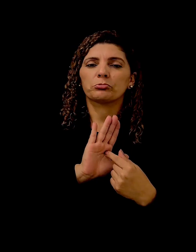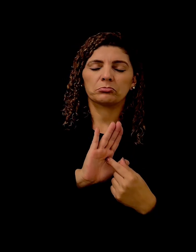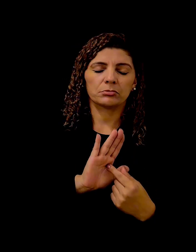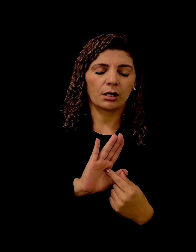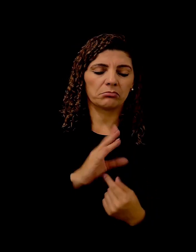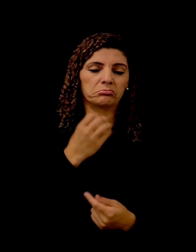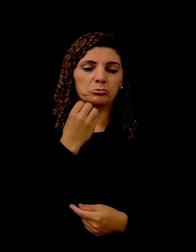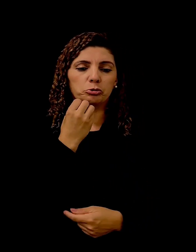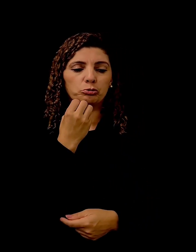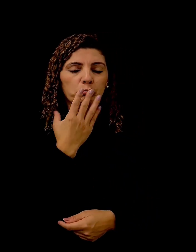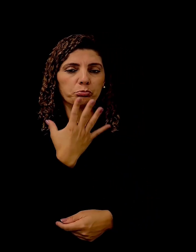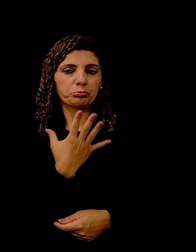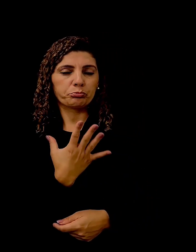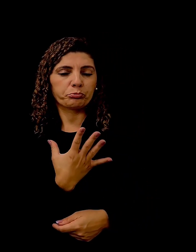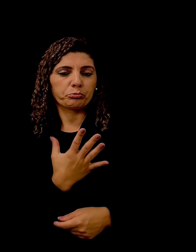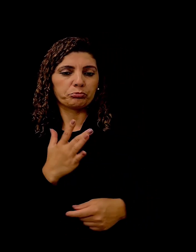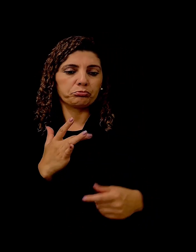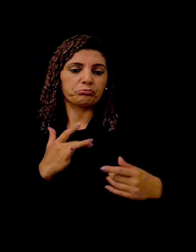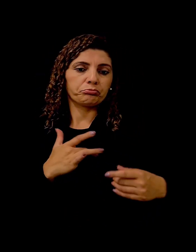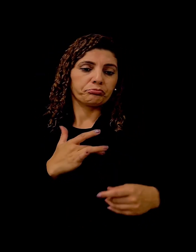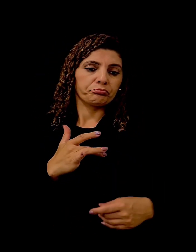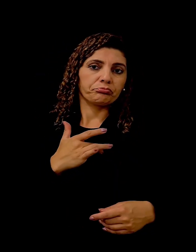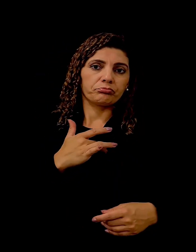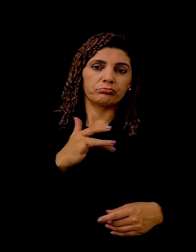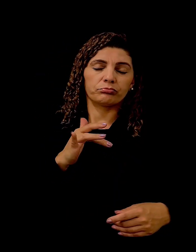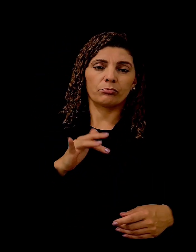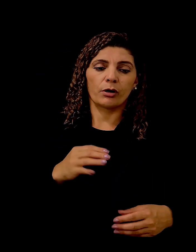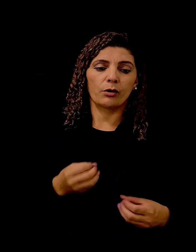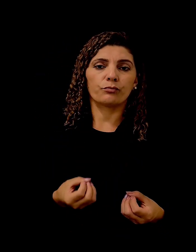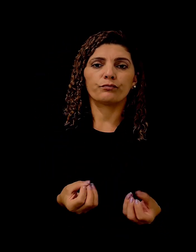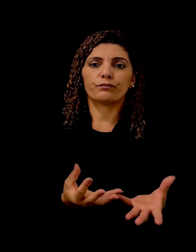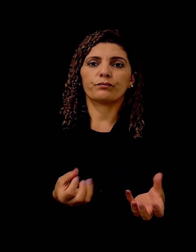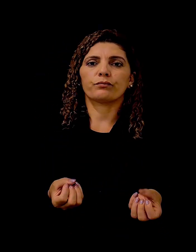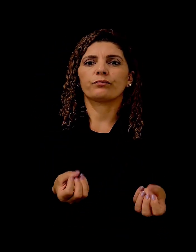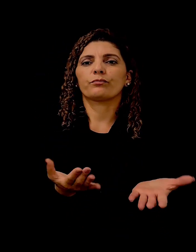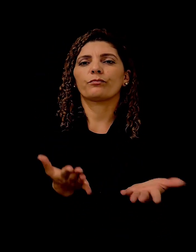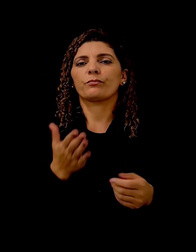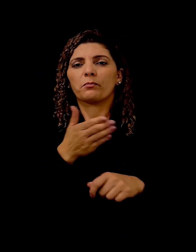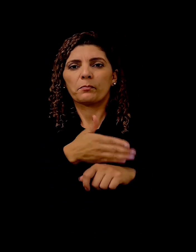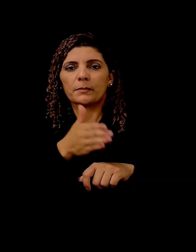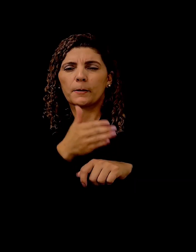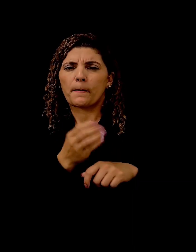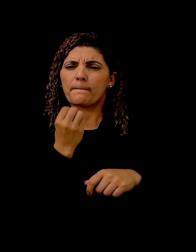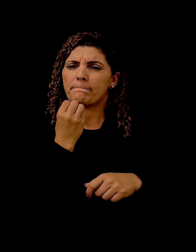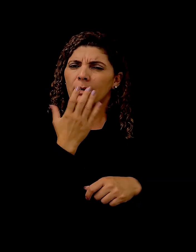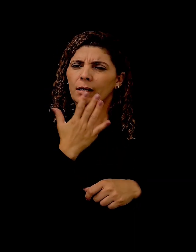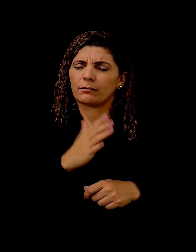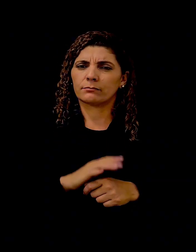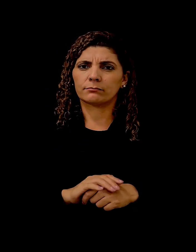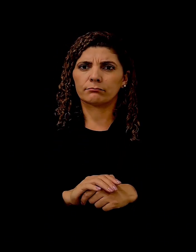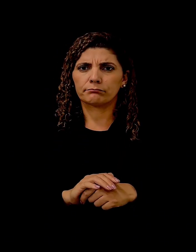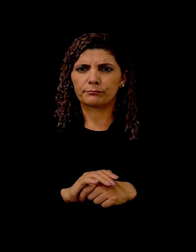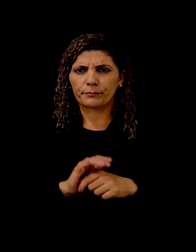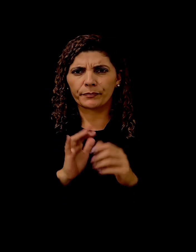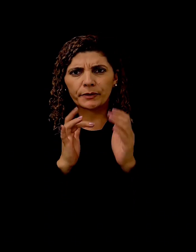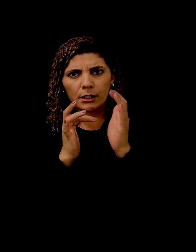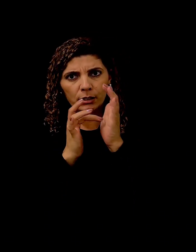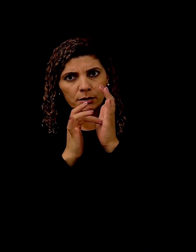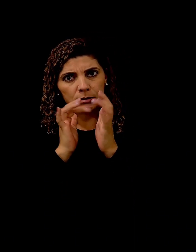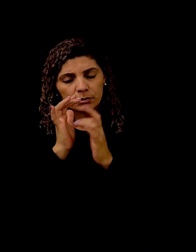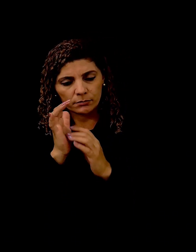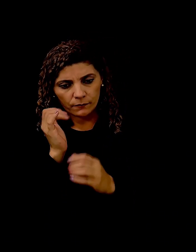caridosos, que davam esmolas, que faziam bem. E Jesus disse, quando, pois,